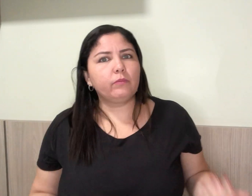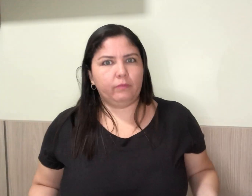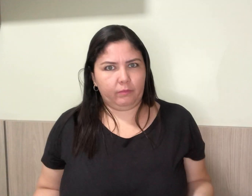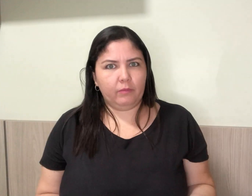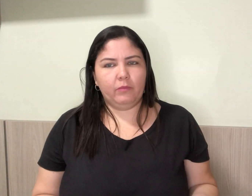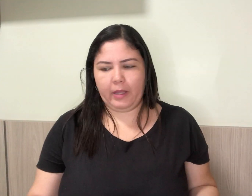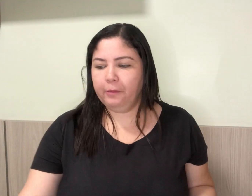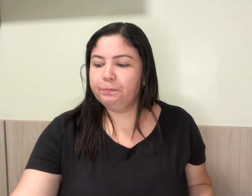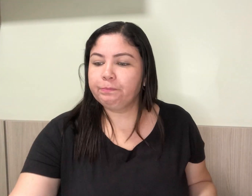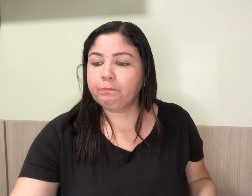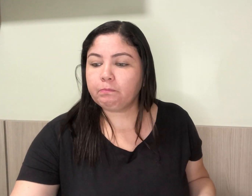né?